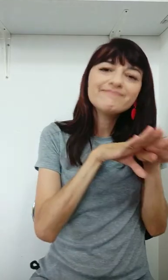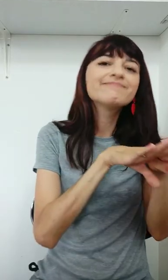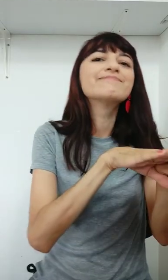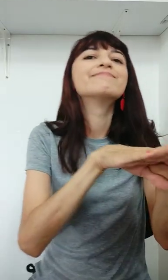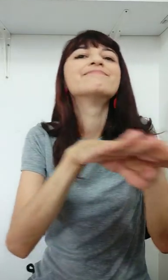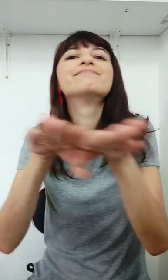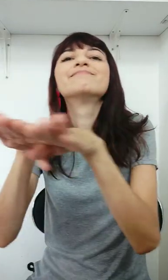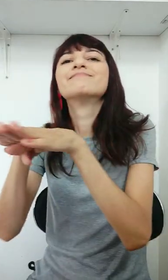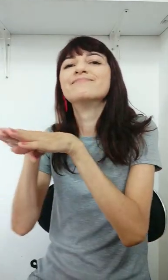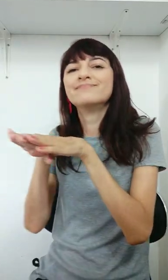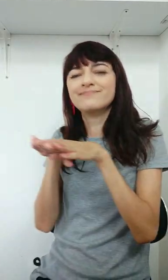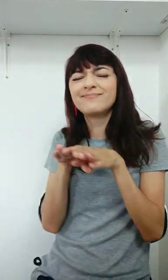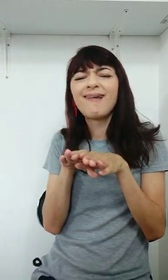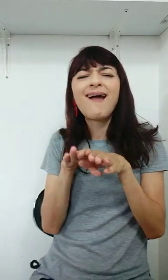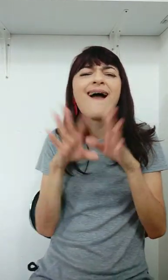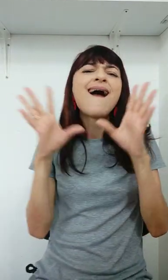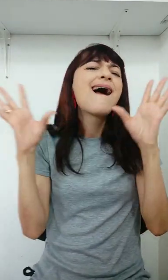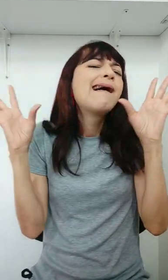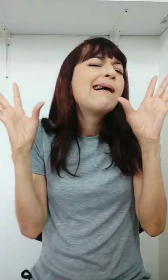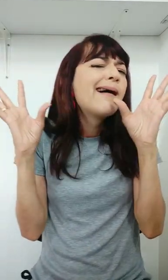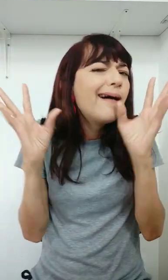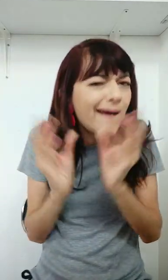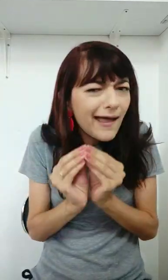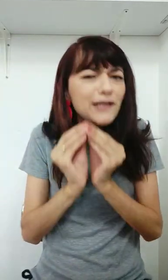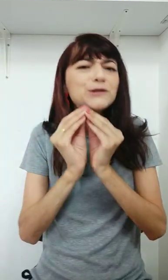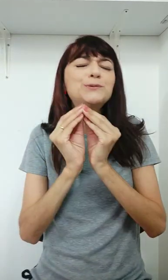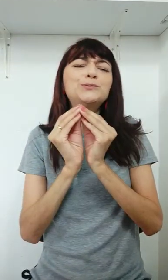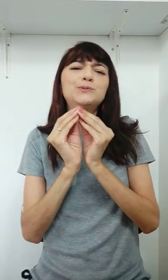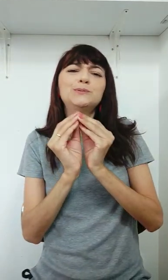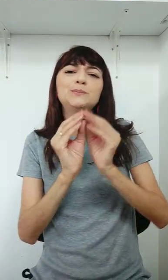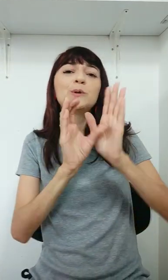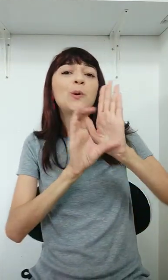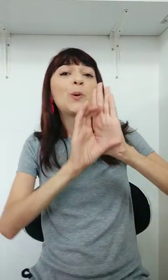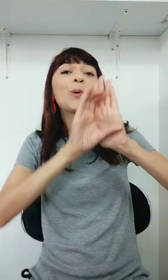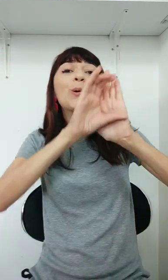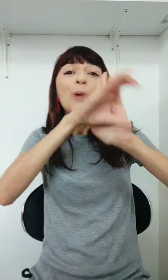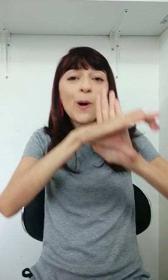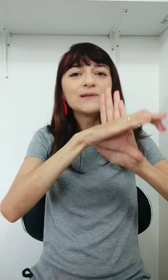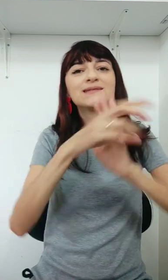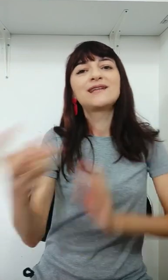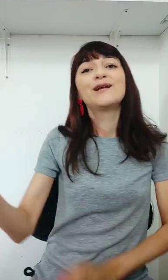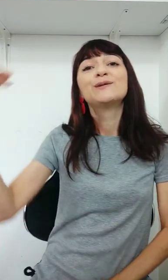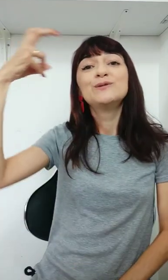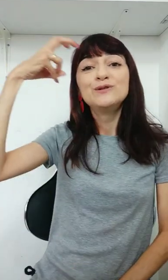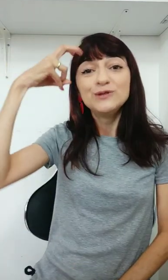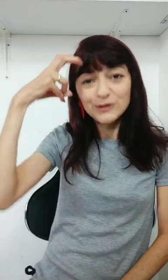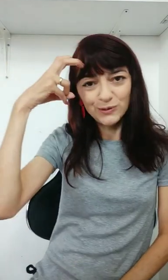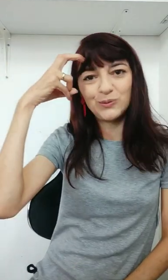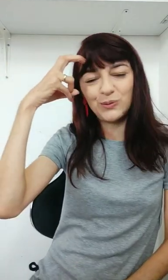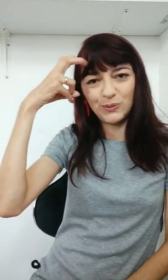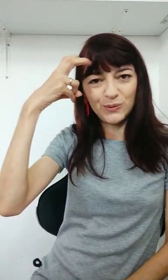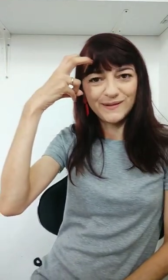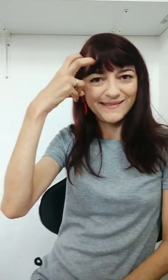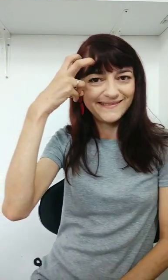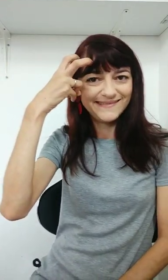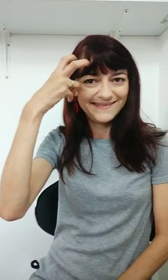vivem, influenciadas pelas similaridades, pelas pessoas que estão ao redor dela. Então, o conceito de